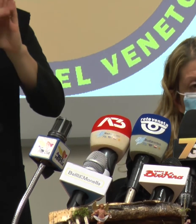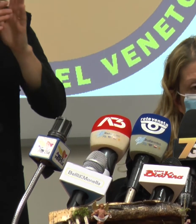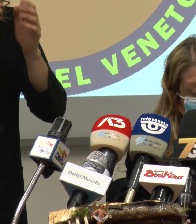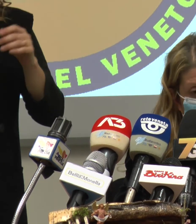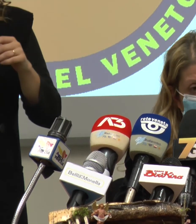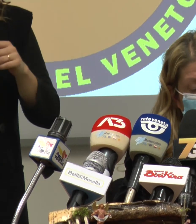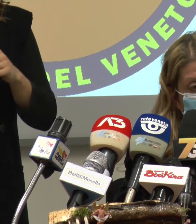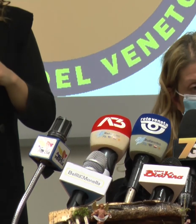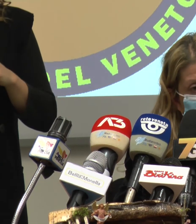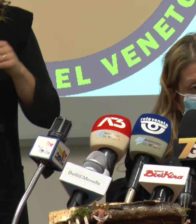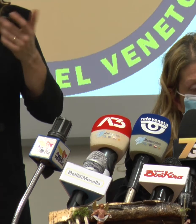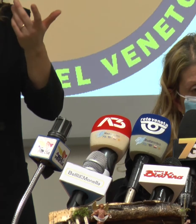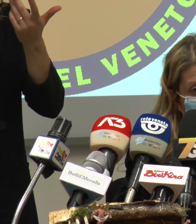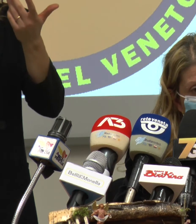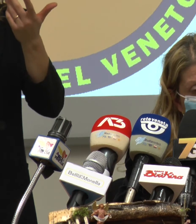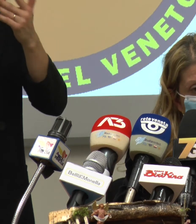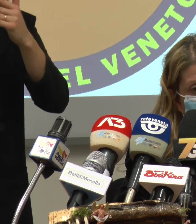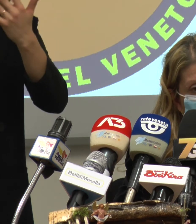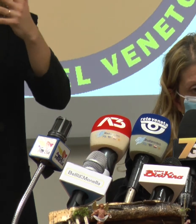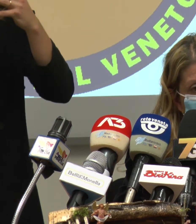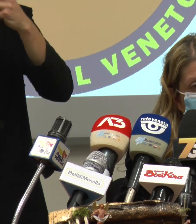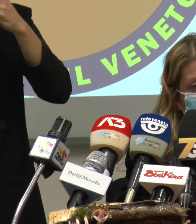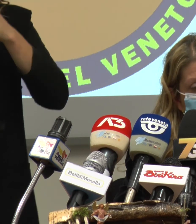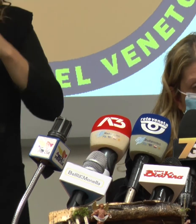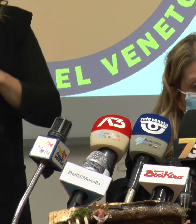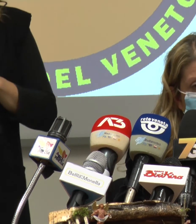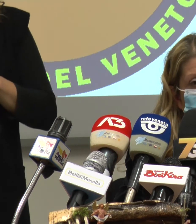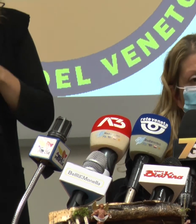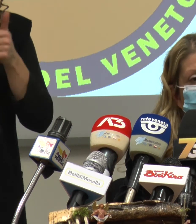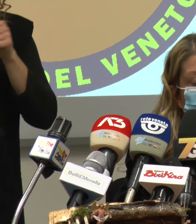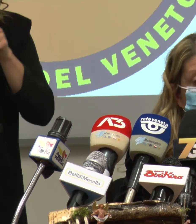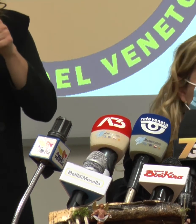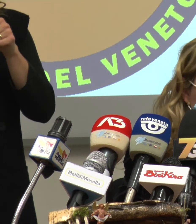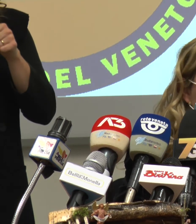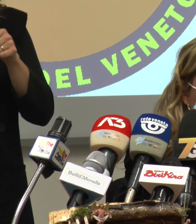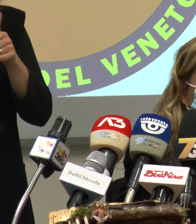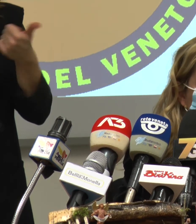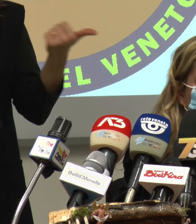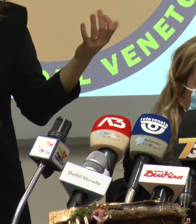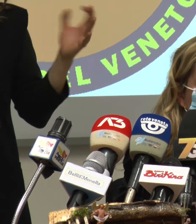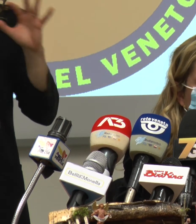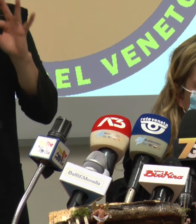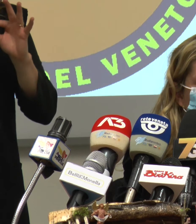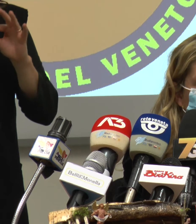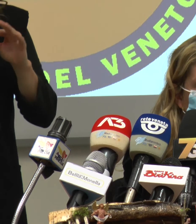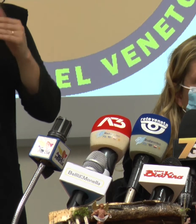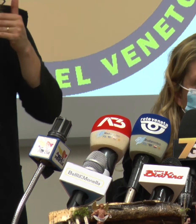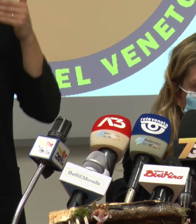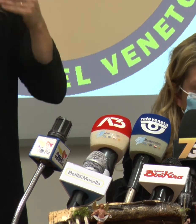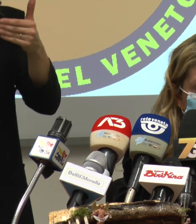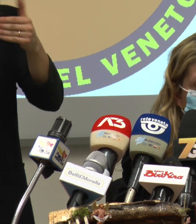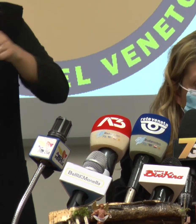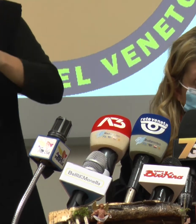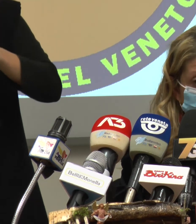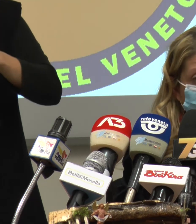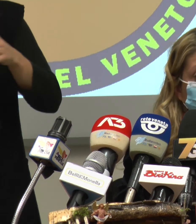del rischio e che vede naturalmente tra i primi ad essere vaccinati quelli che sono in prima linea e quelli che finora, l'abbiamo